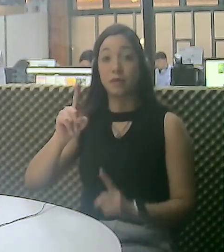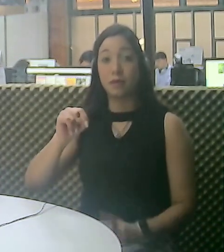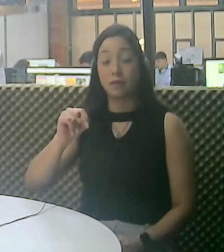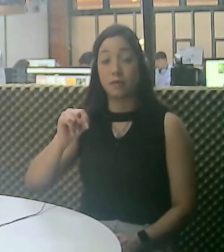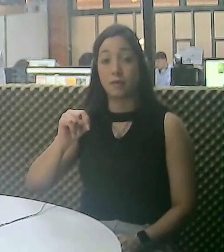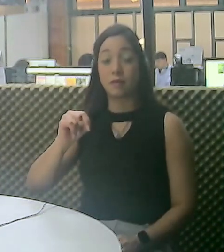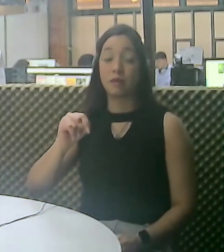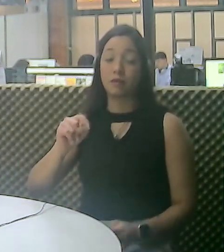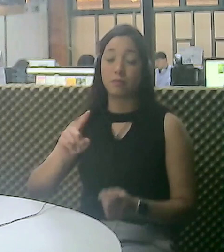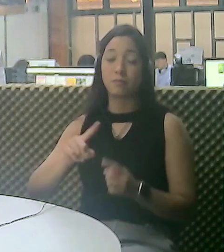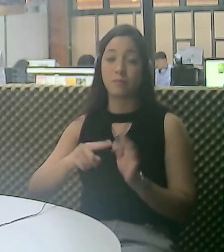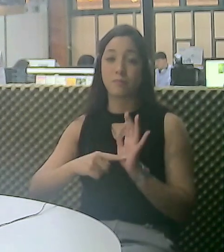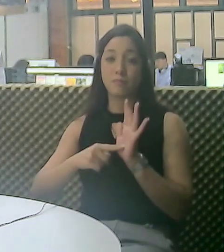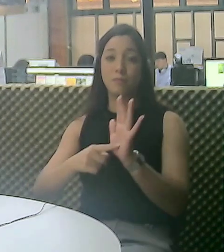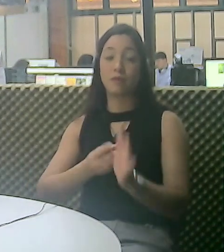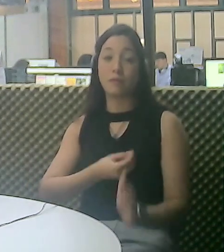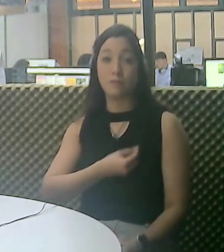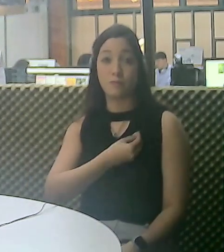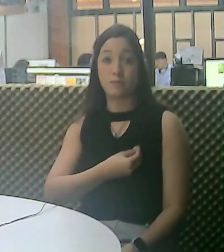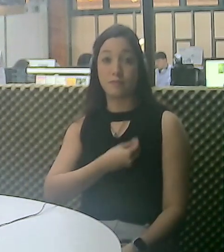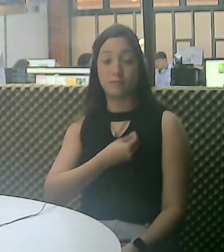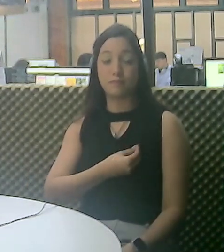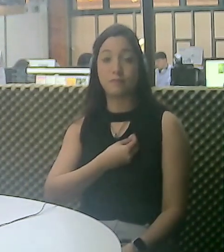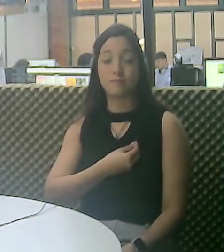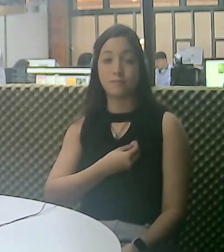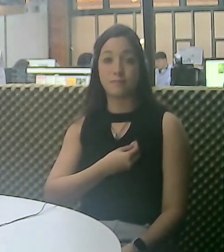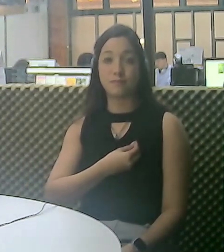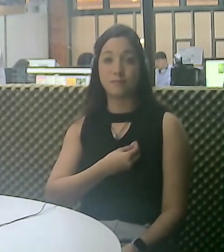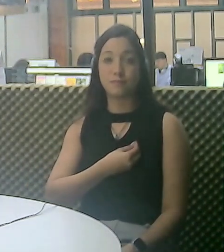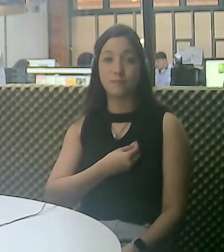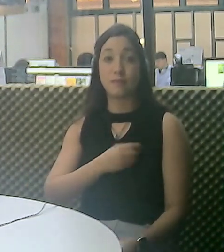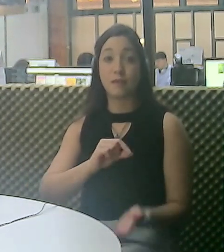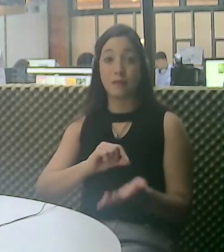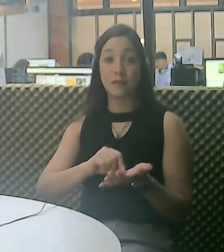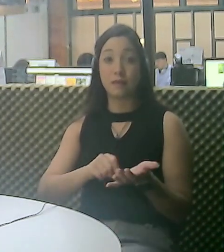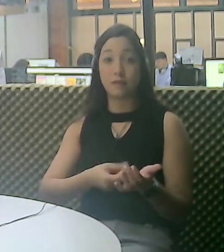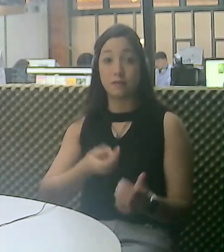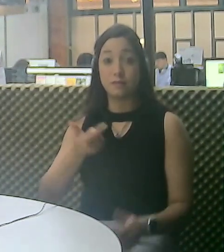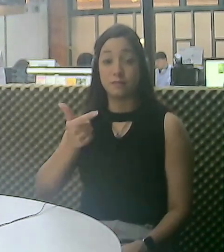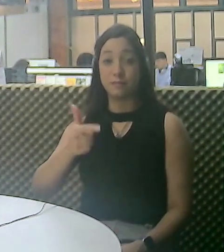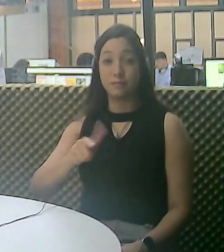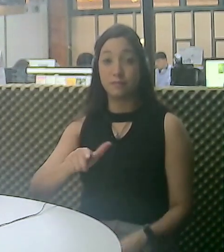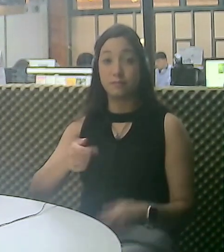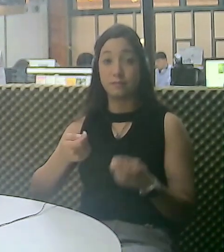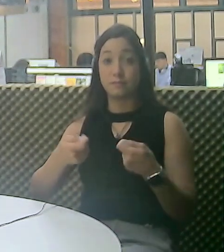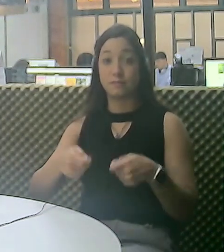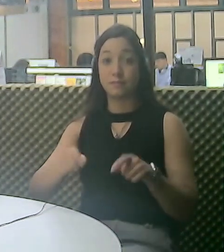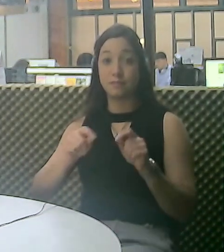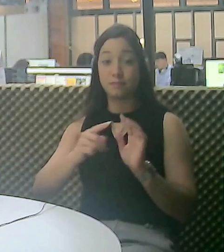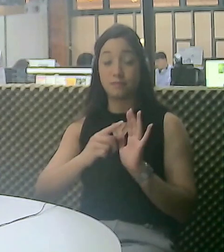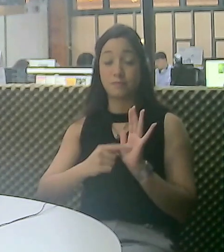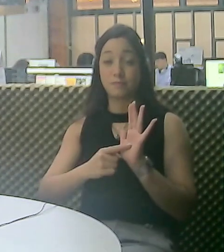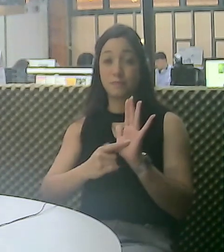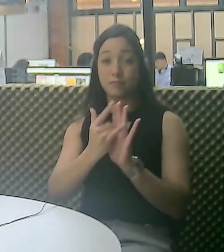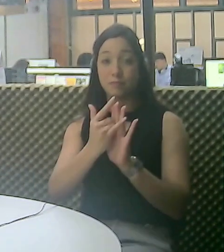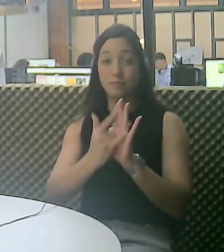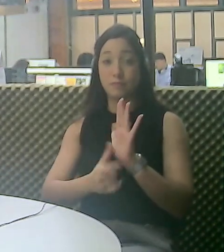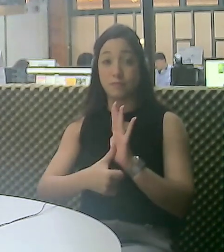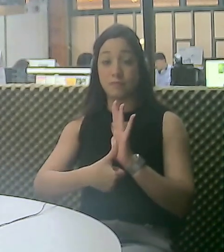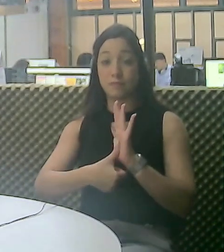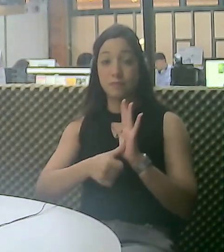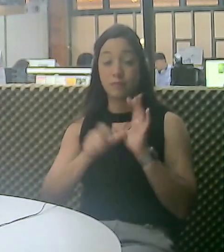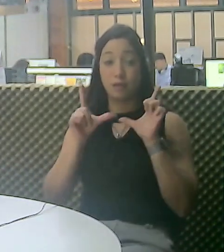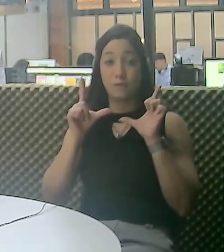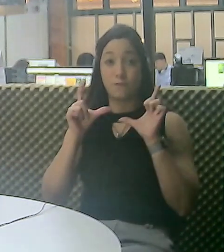esse procedimento que é popularmente conhecido como prova de vida. Para se recadastrar, é preciso apresentar documento de identificação